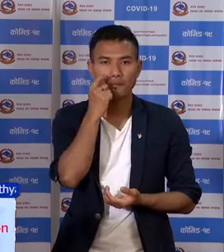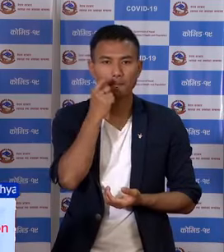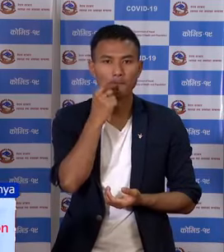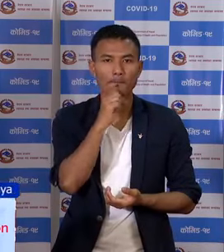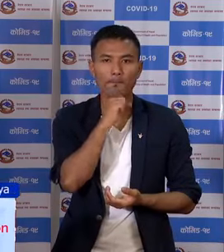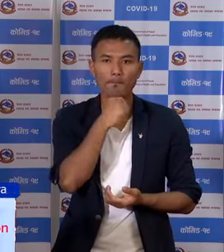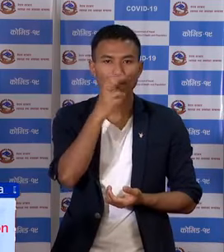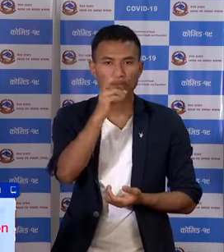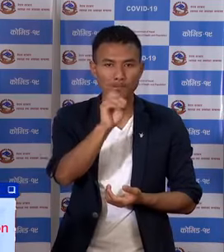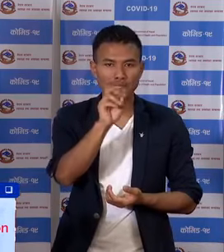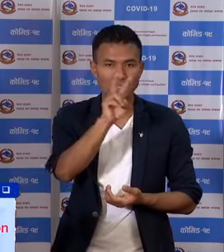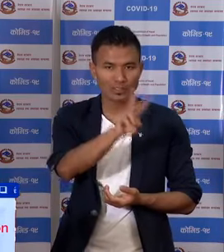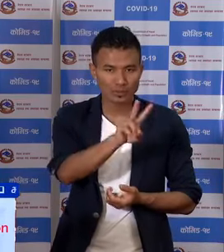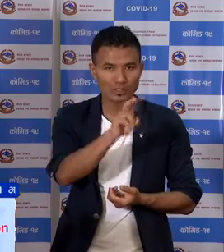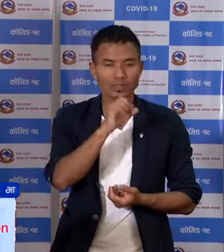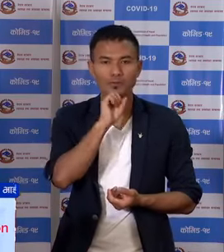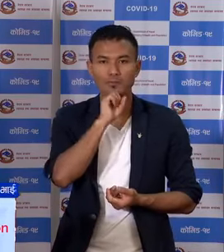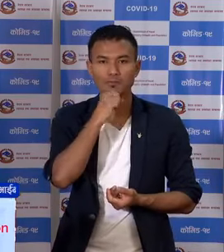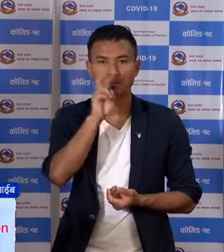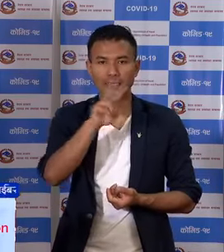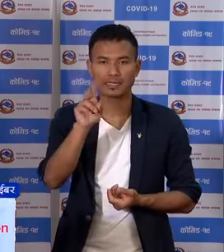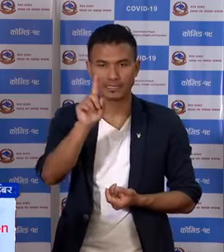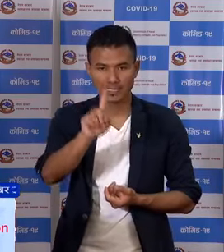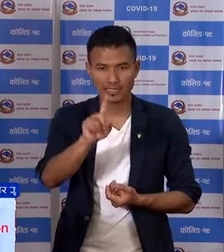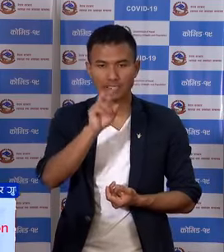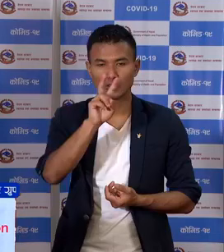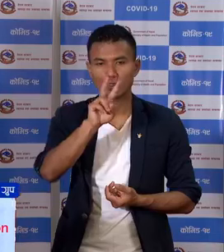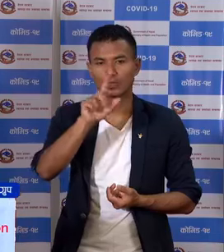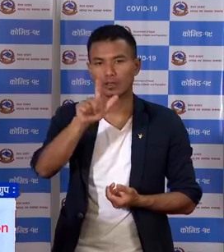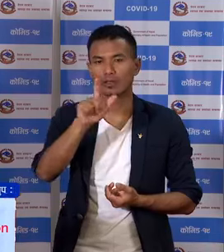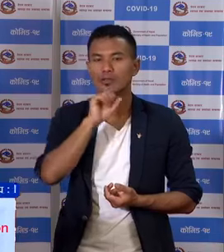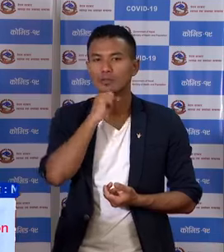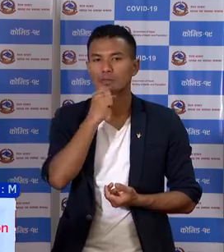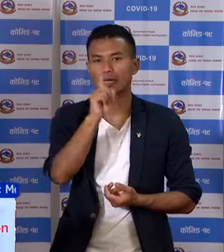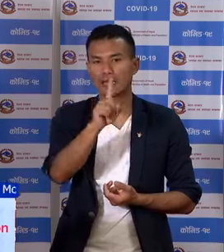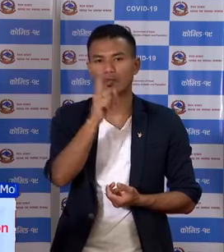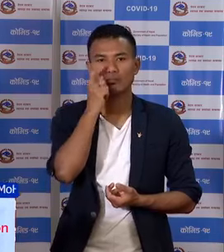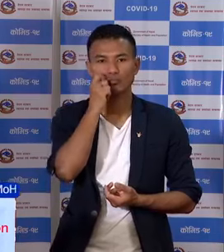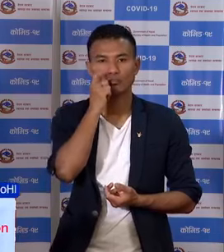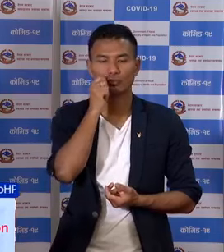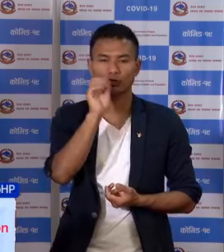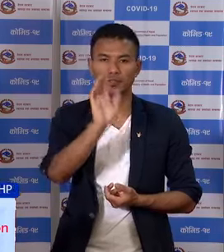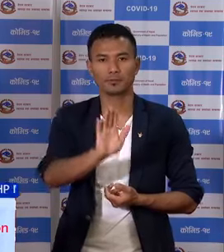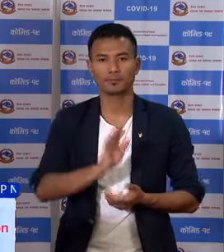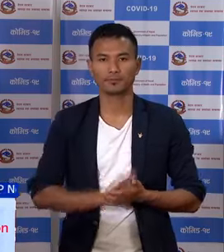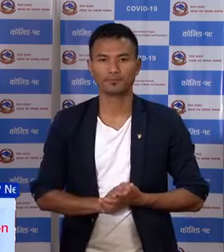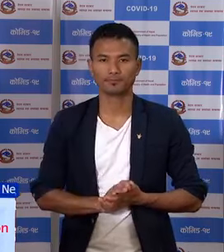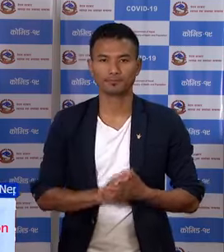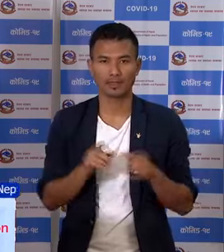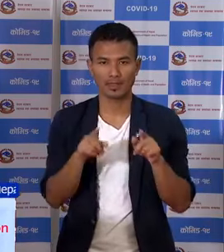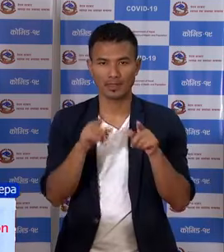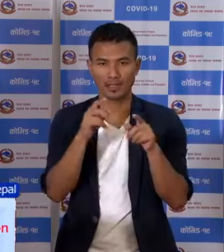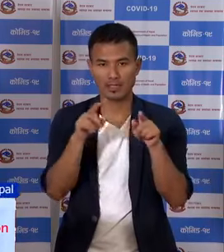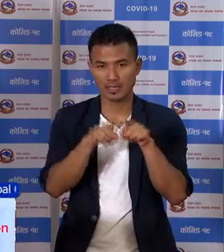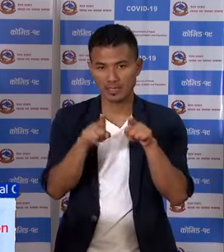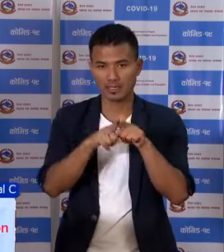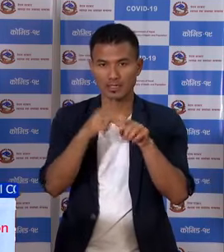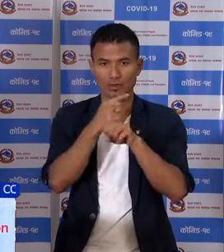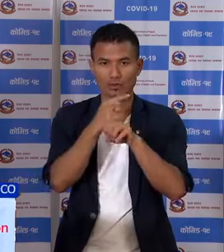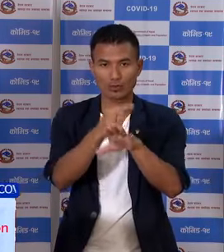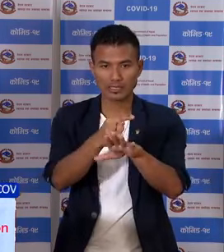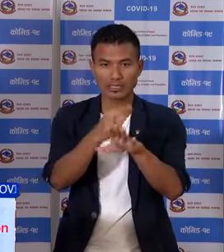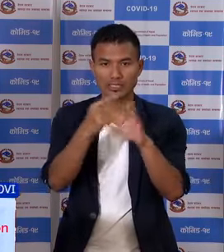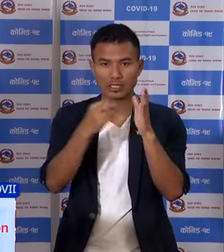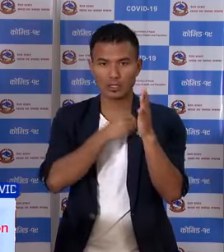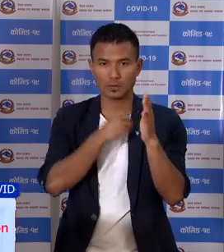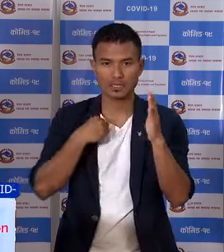2 जाना, 22 बर्स का 1 जाना रो 27 बर्स का एक जाना पुरुशुनुँँँँँँँँद्यों। तेसे गरी कोशी अस्पताल को